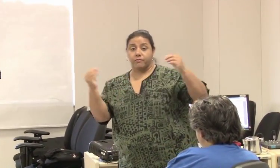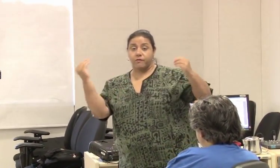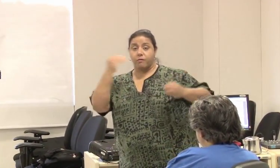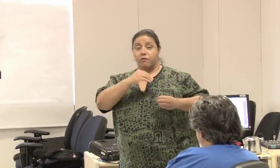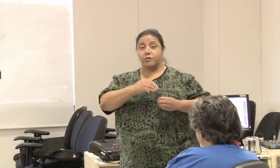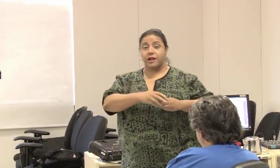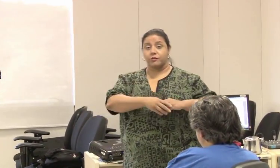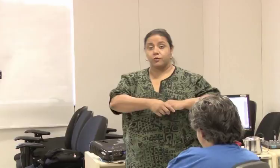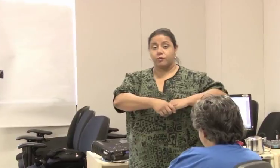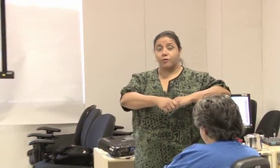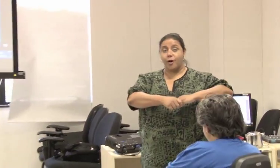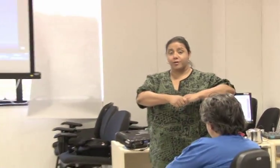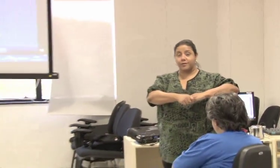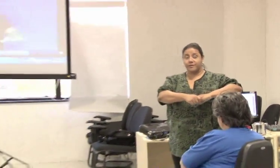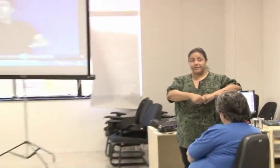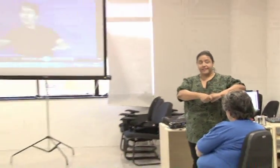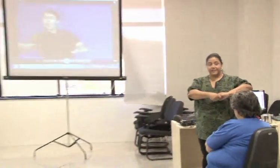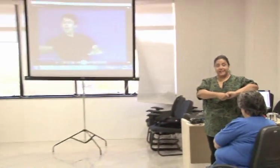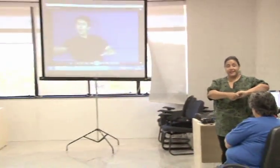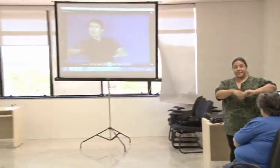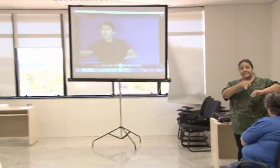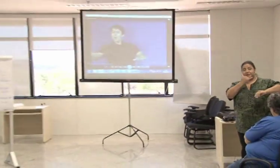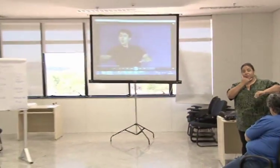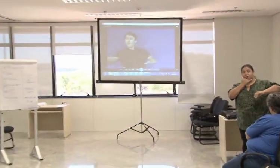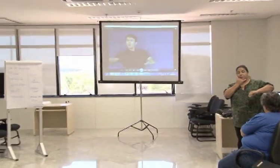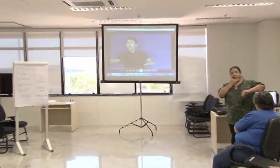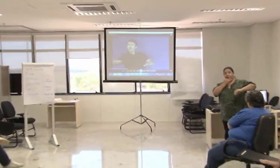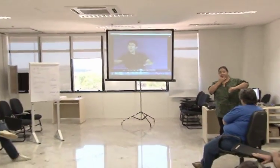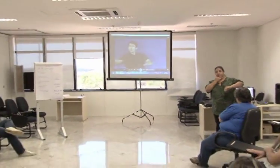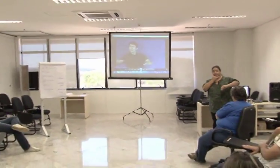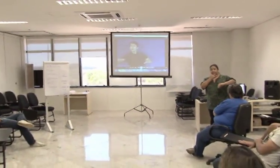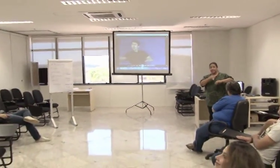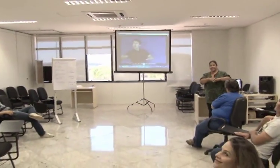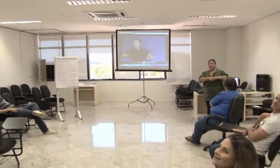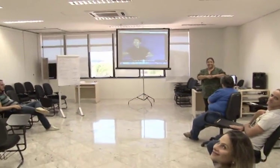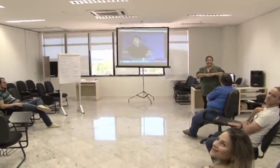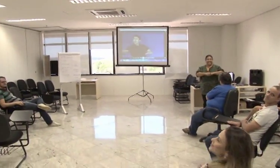Vamos voltar tudo para o outro? Desculpa,